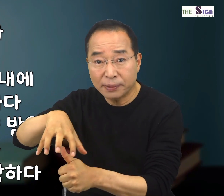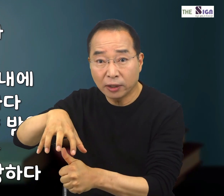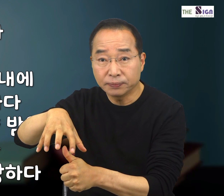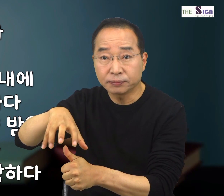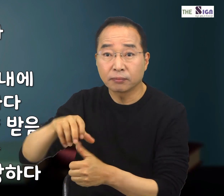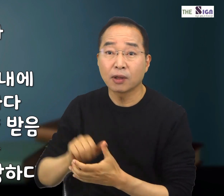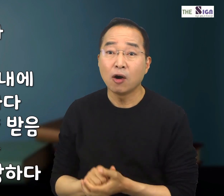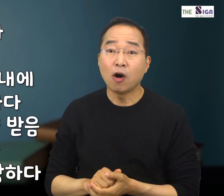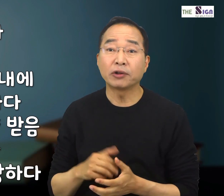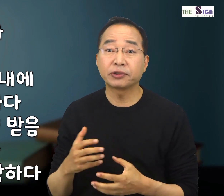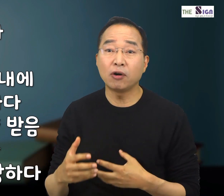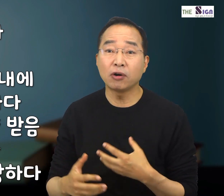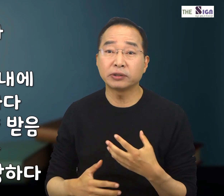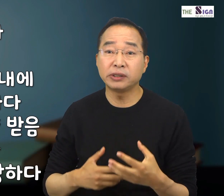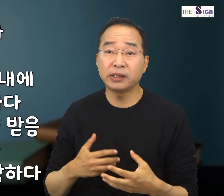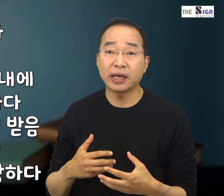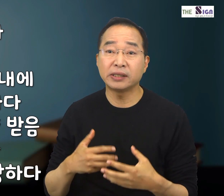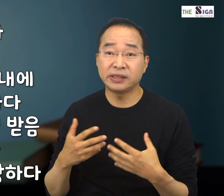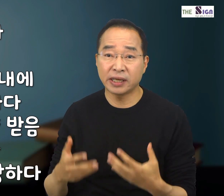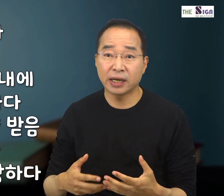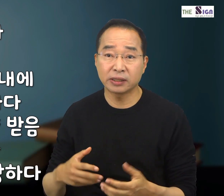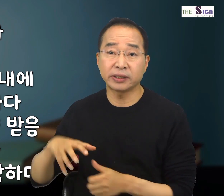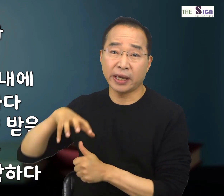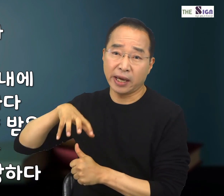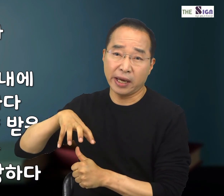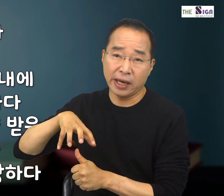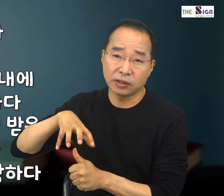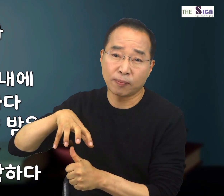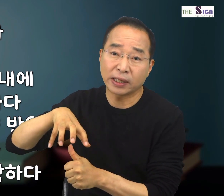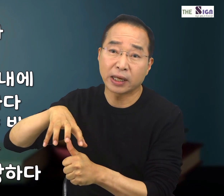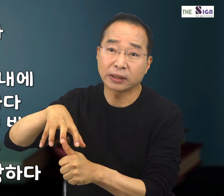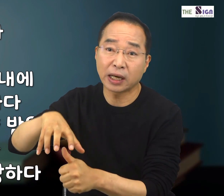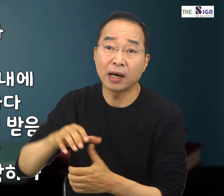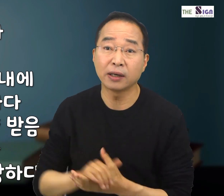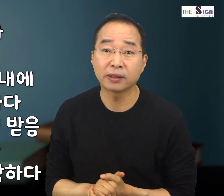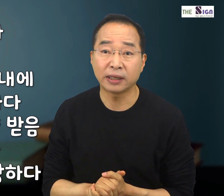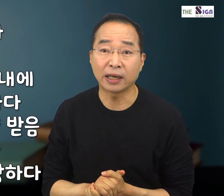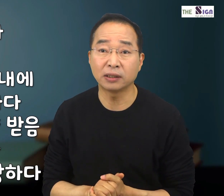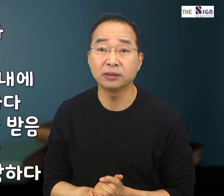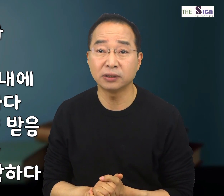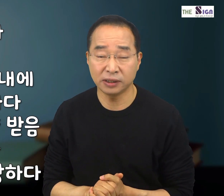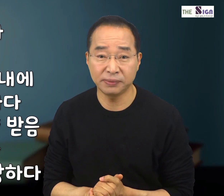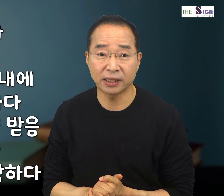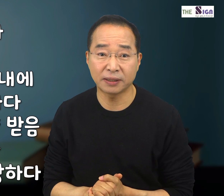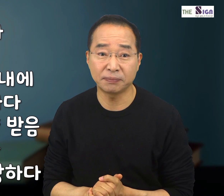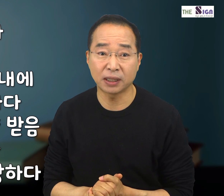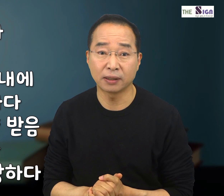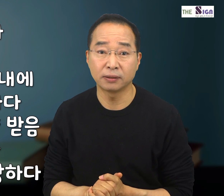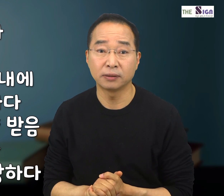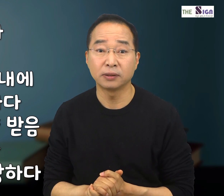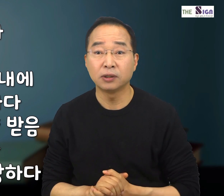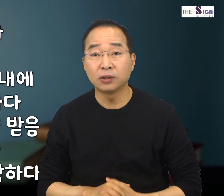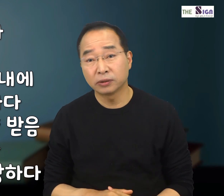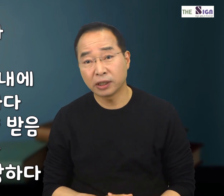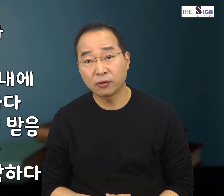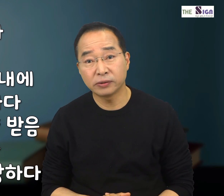하면 어떤 것들에 대한 제약을 계속 받아왔다라는 의미가 됩니다. 때로는